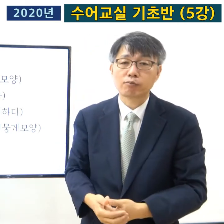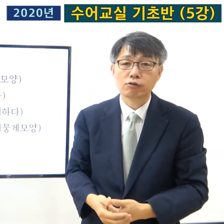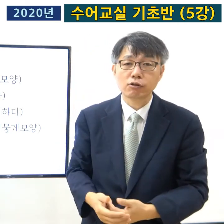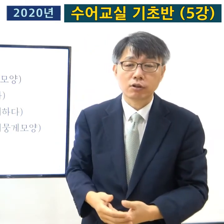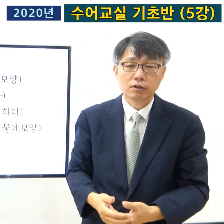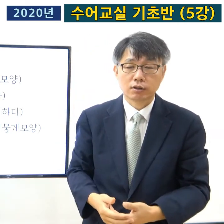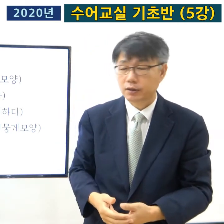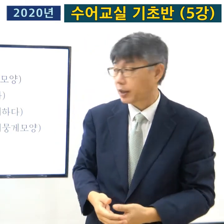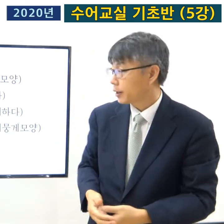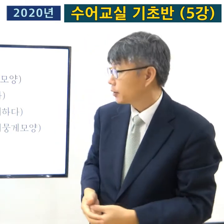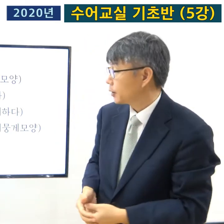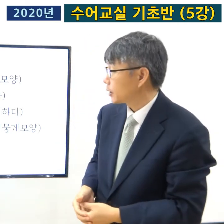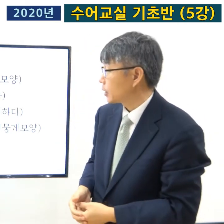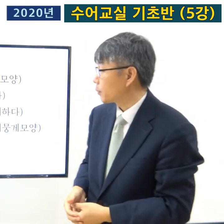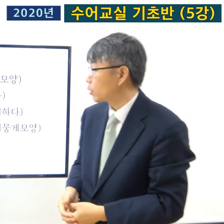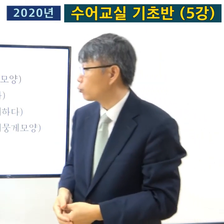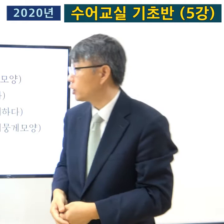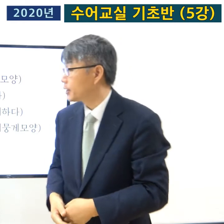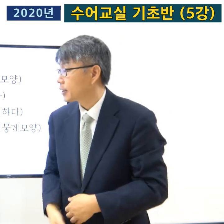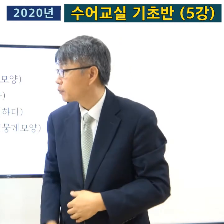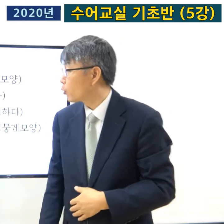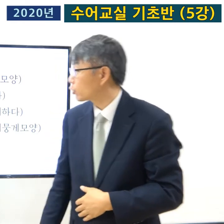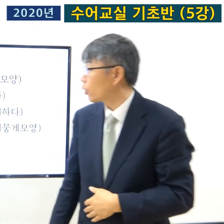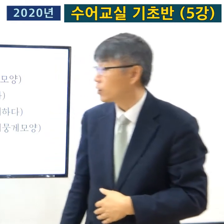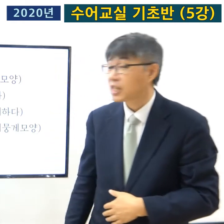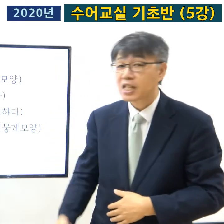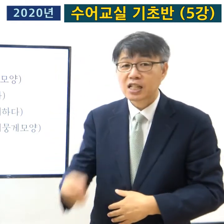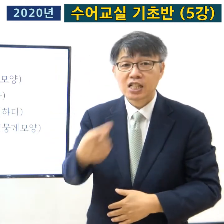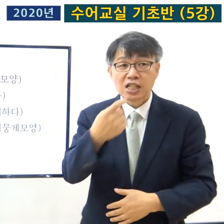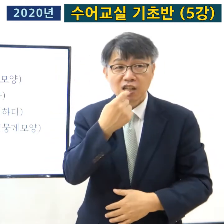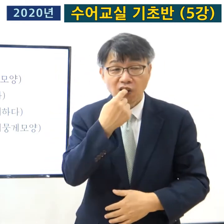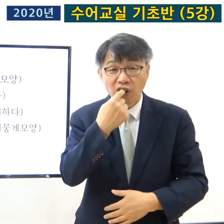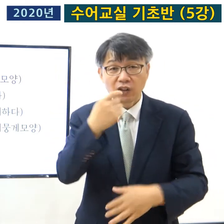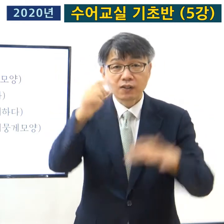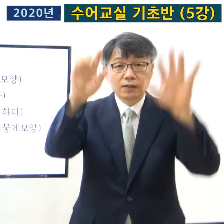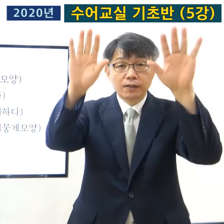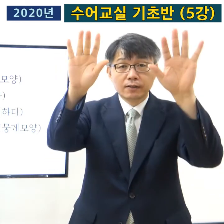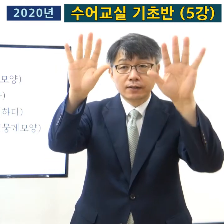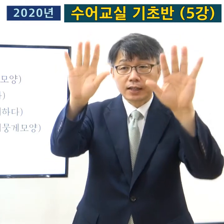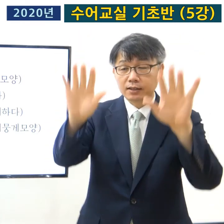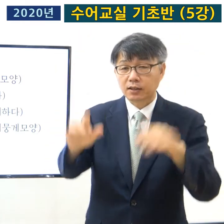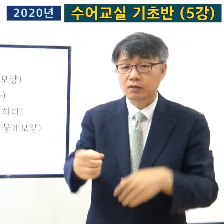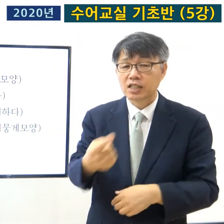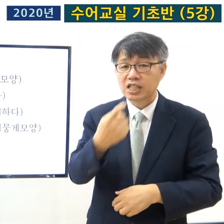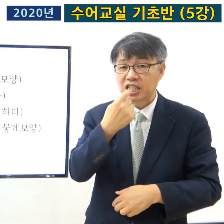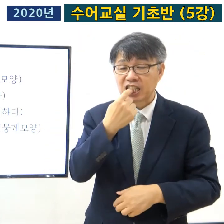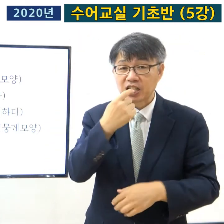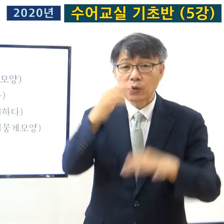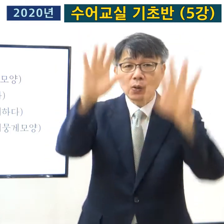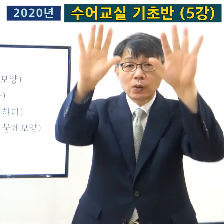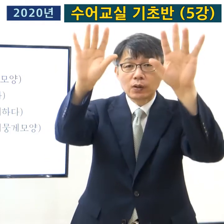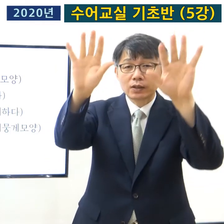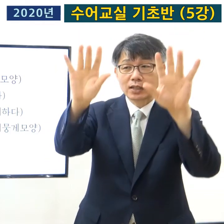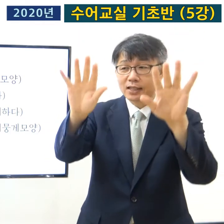불. 네. 그 다음에 눈은 배웠죠? 희고 내리는 거. 희고 내리는